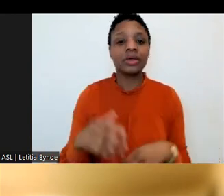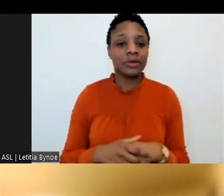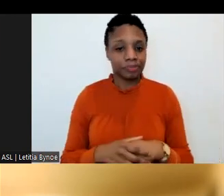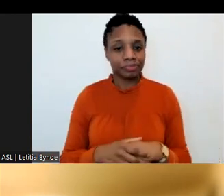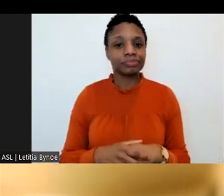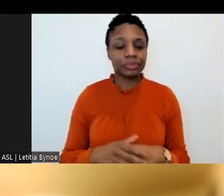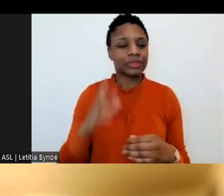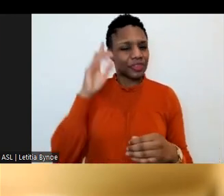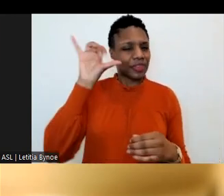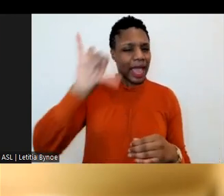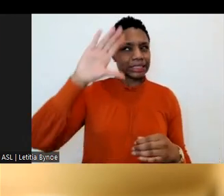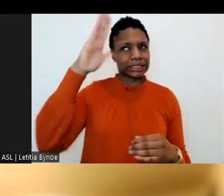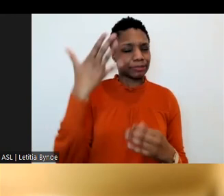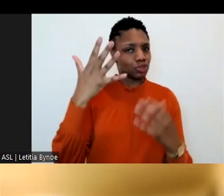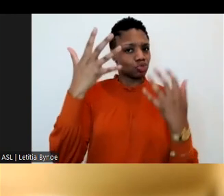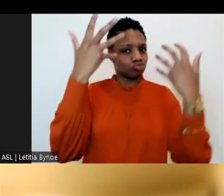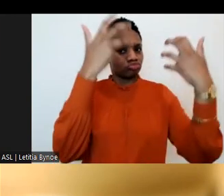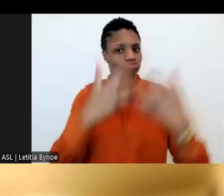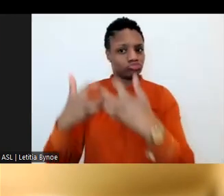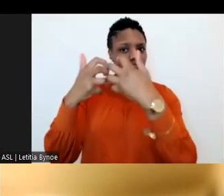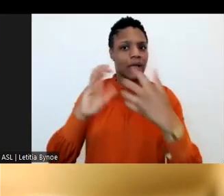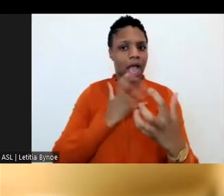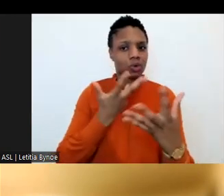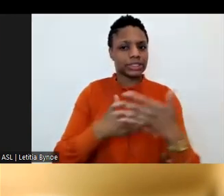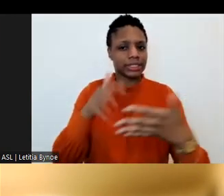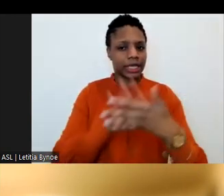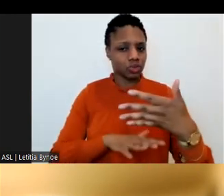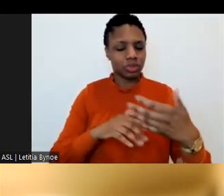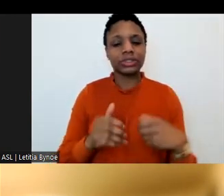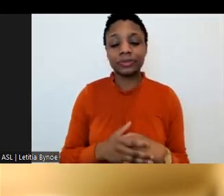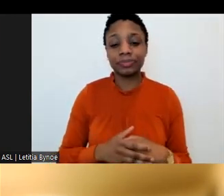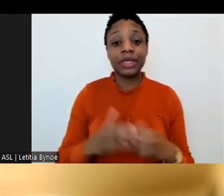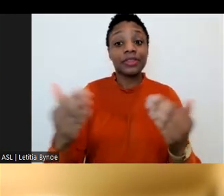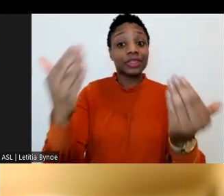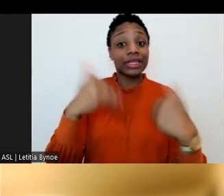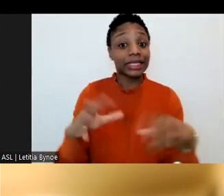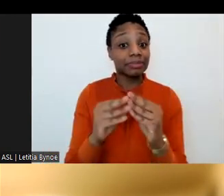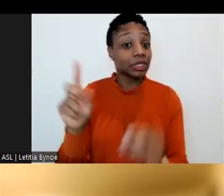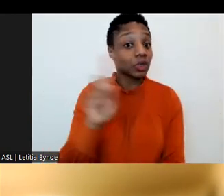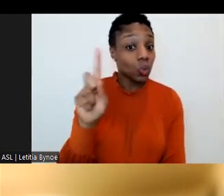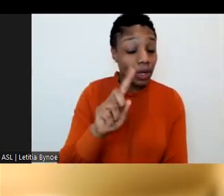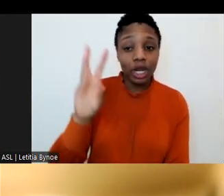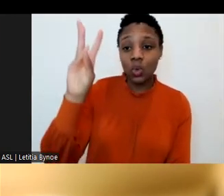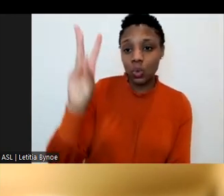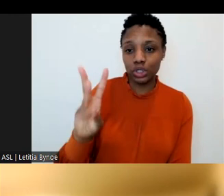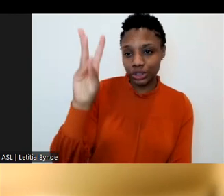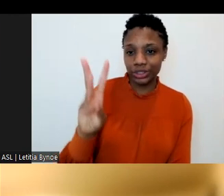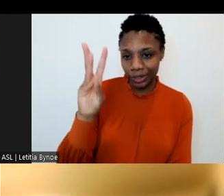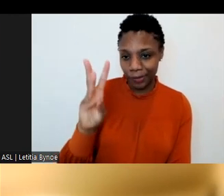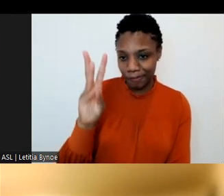día que nosotros todos hemos decidido funciona mejor para nosotros y nuestro